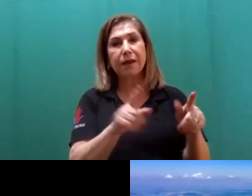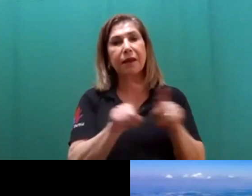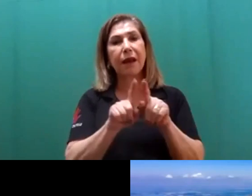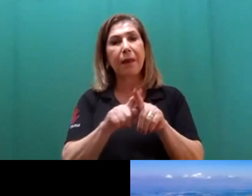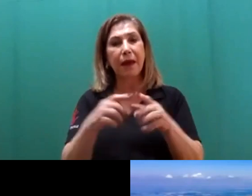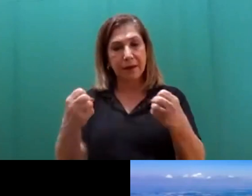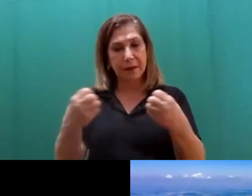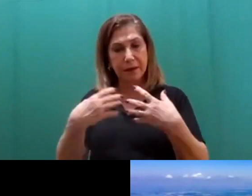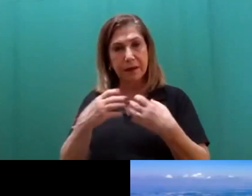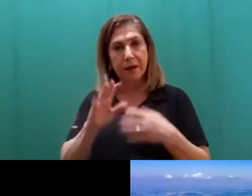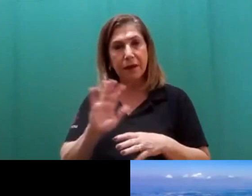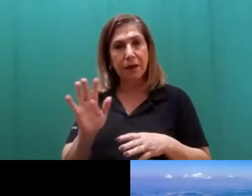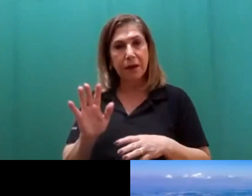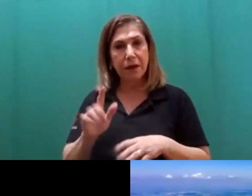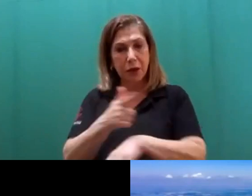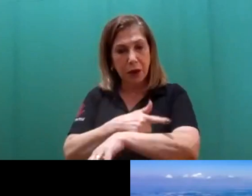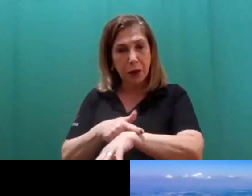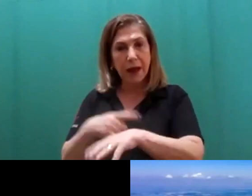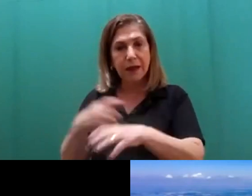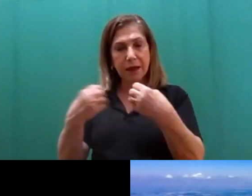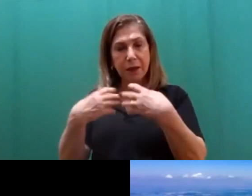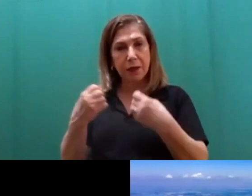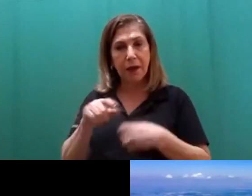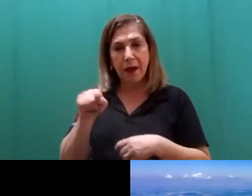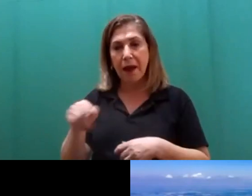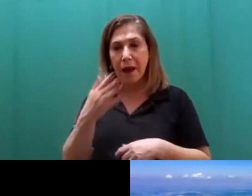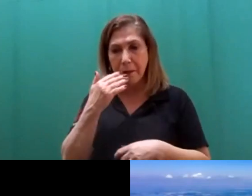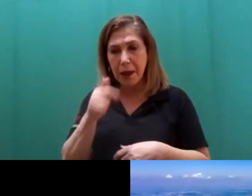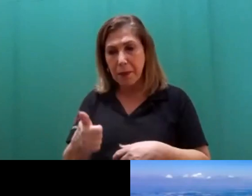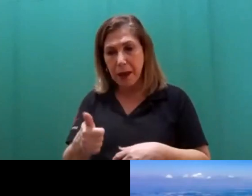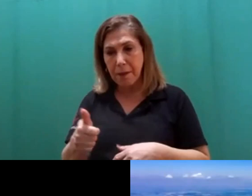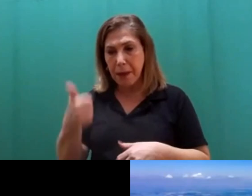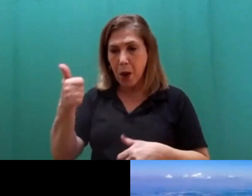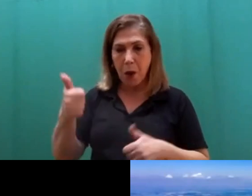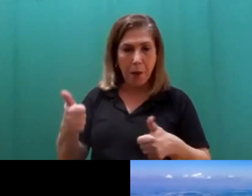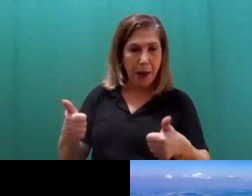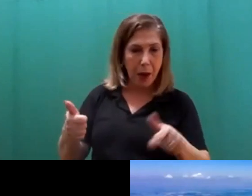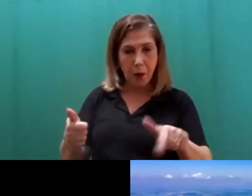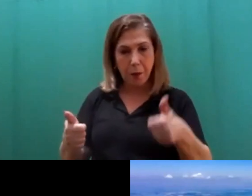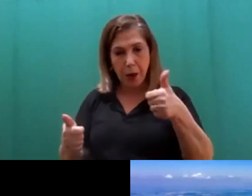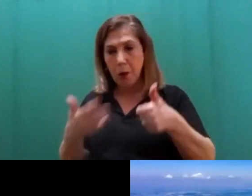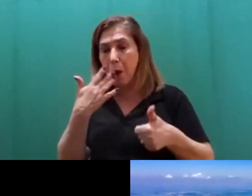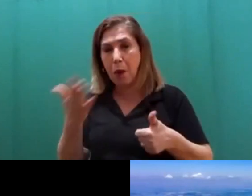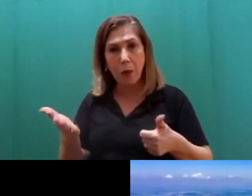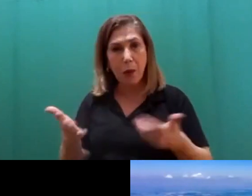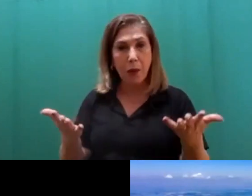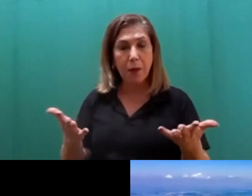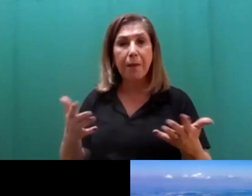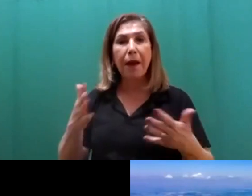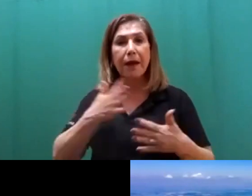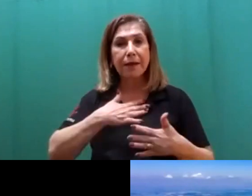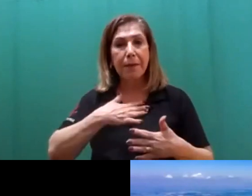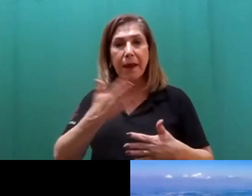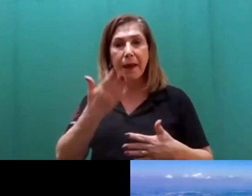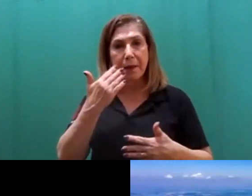alimentar, não só assim aquela educação para saber se o alimento que eu estou comendo é melhor que o outro, mas a consequência da minha